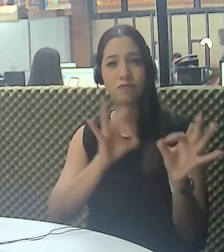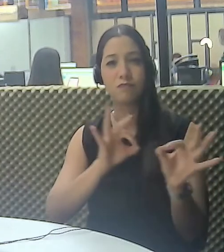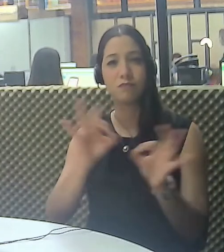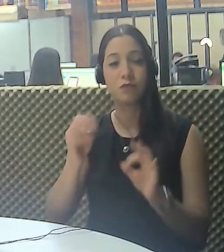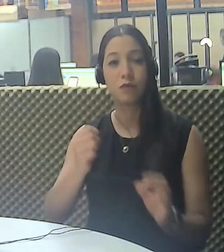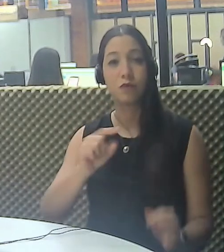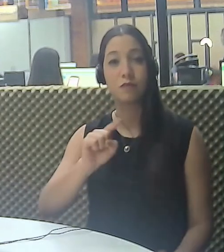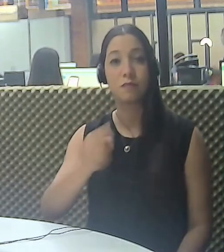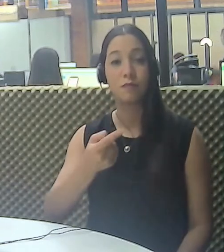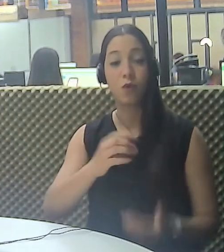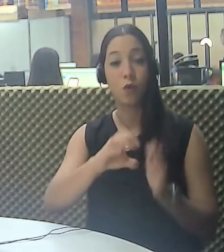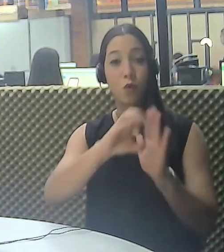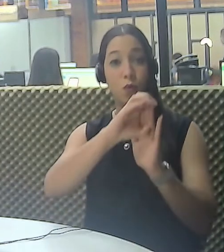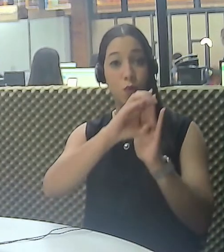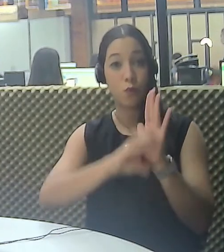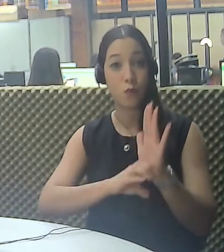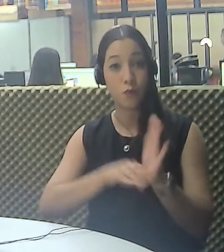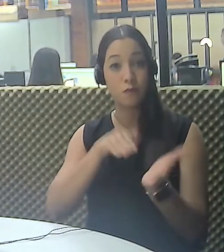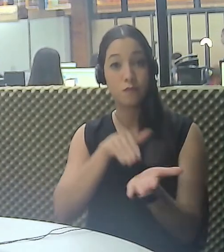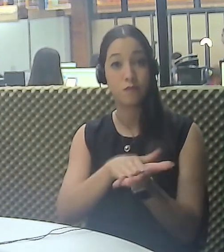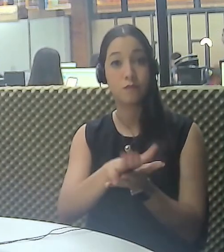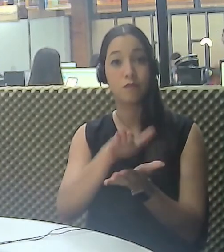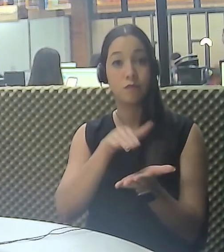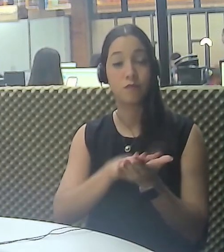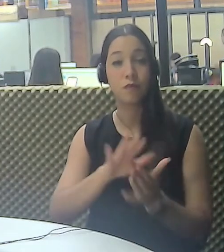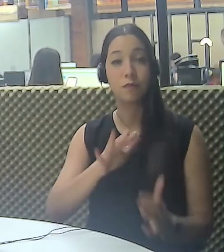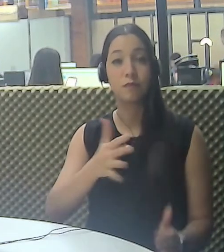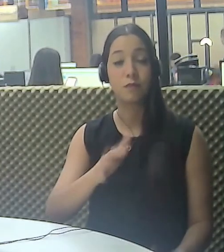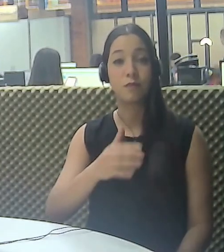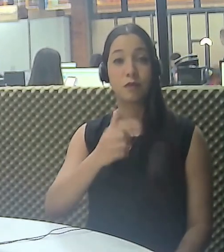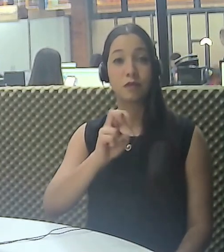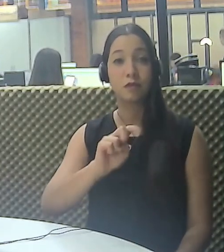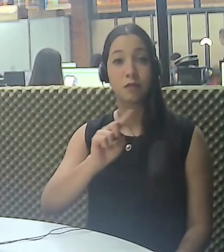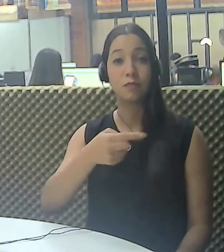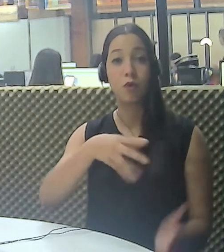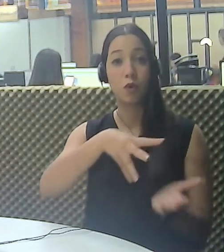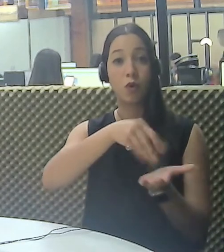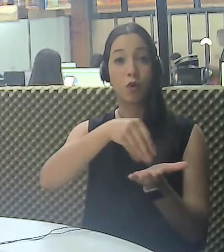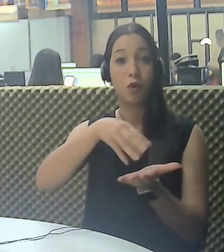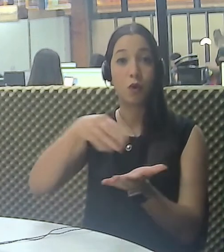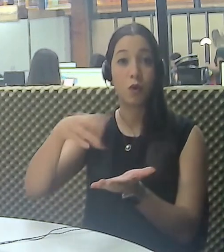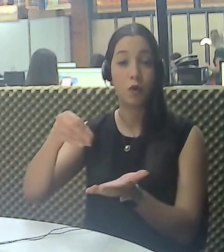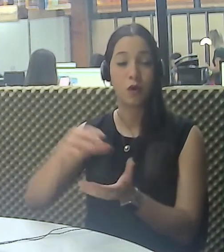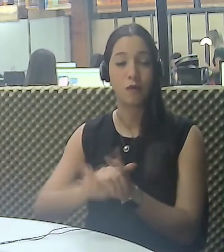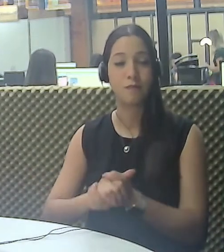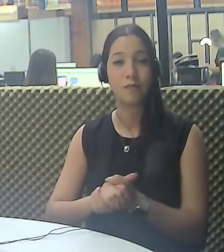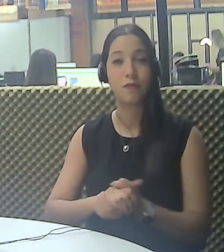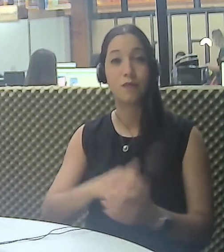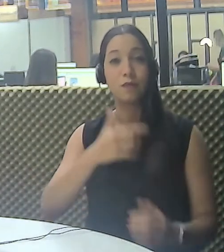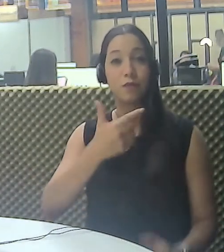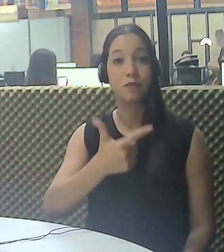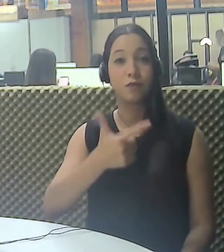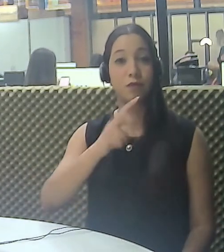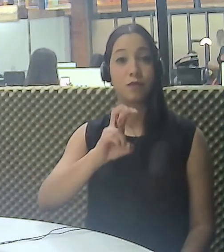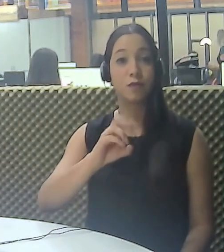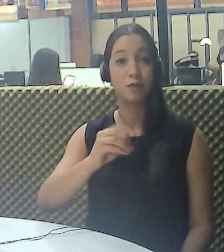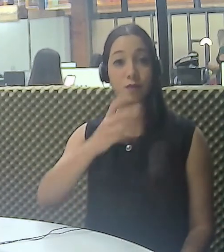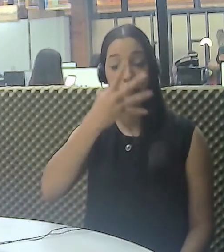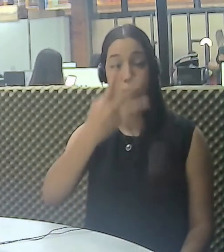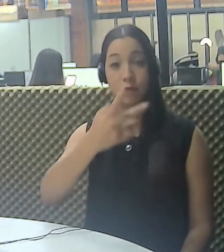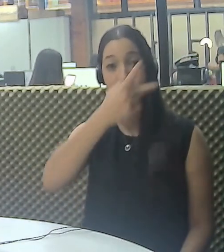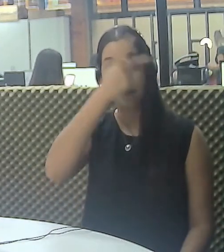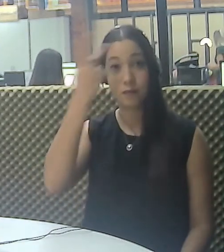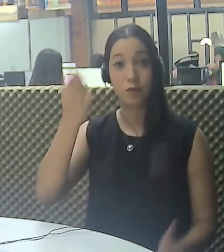quase 1.000 currículos e impressas aproximadamente 5 mil cópias. Além disso, 254 pessoas